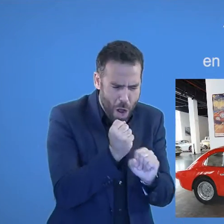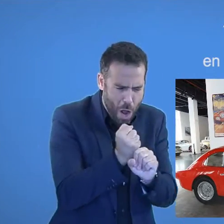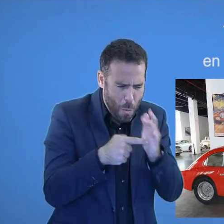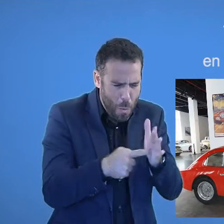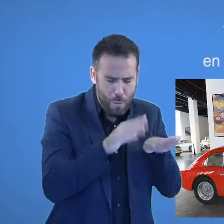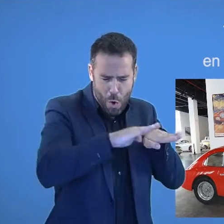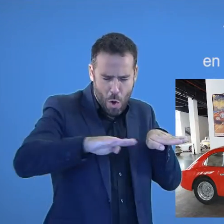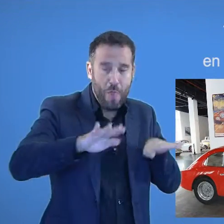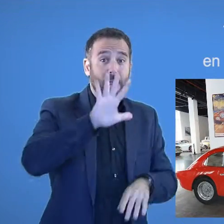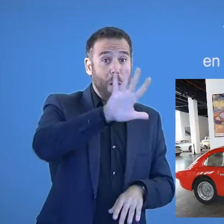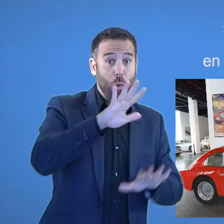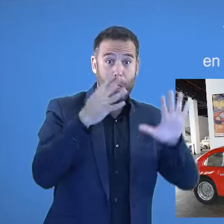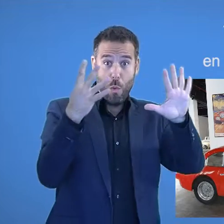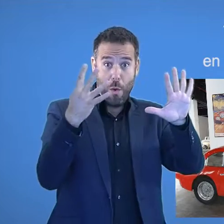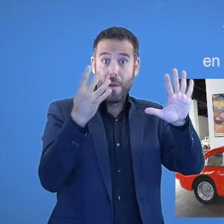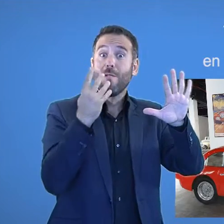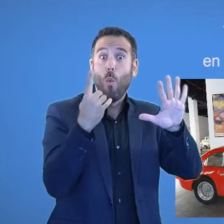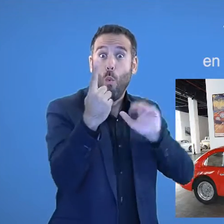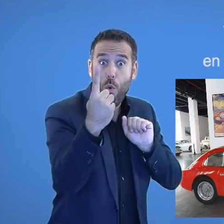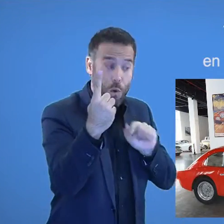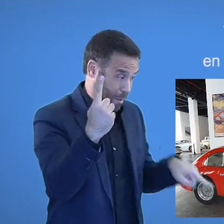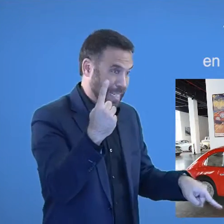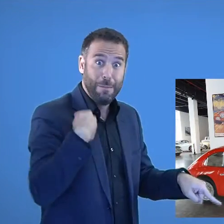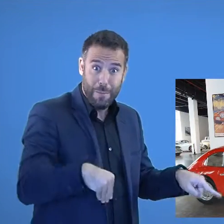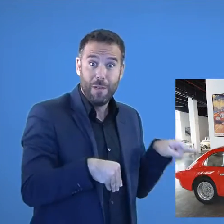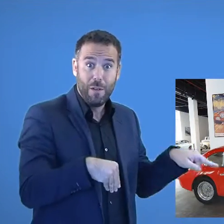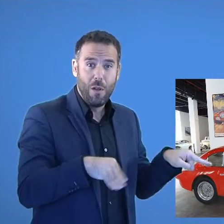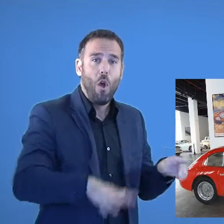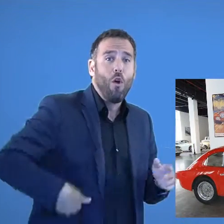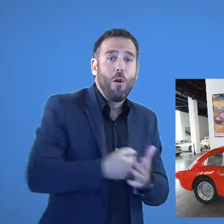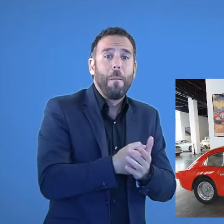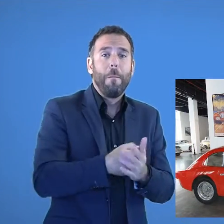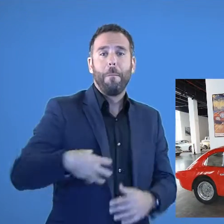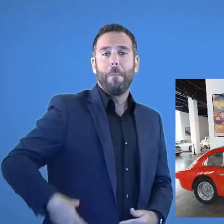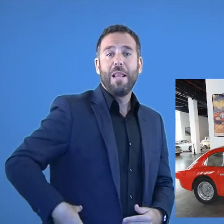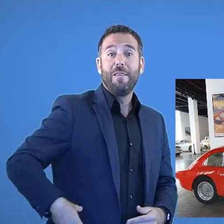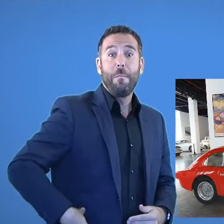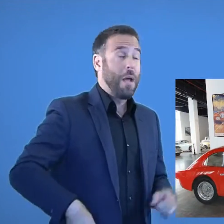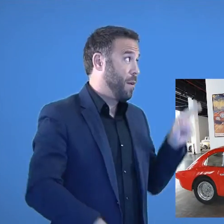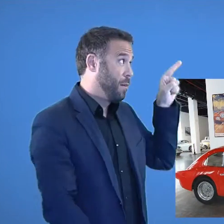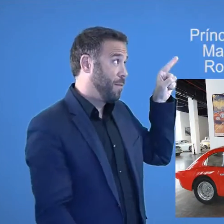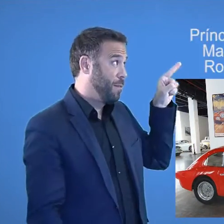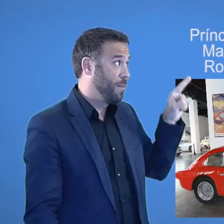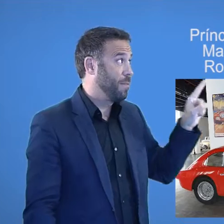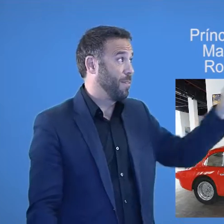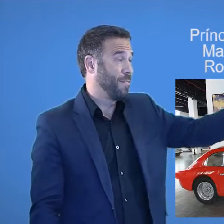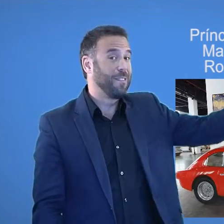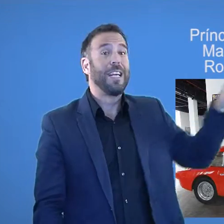y solo se fabricaron 59 piezas una de ellas el nuestro fue comprado por el príncipe Victorio máximo de